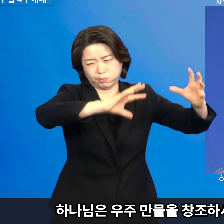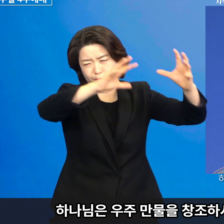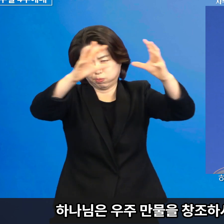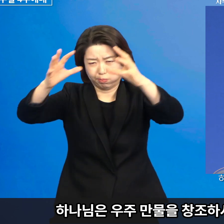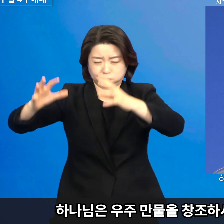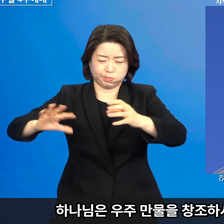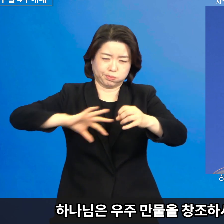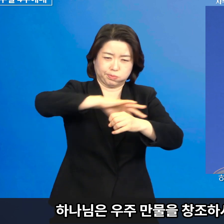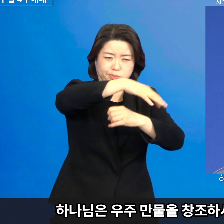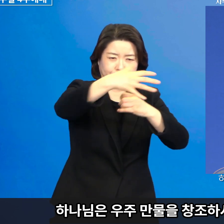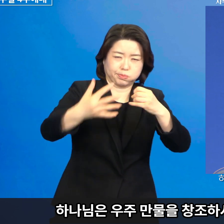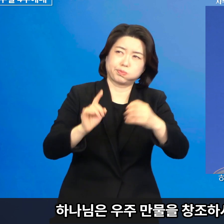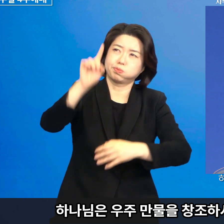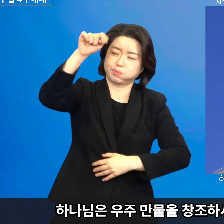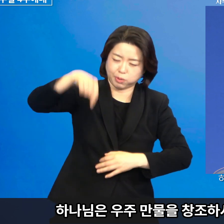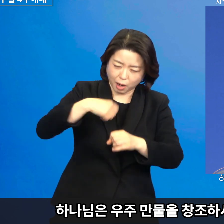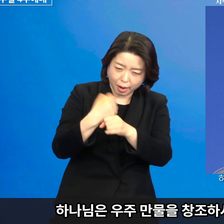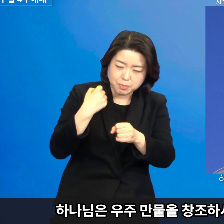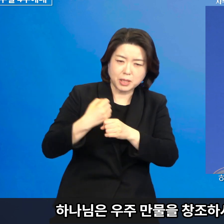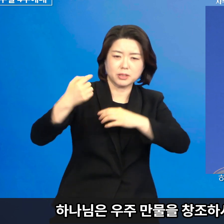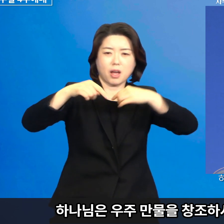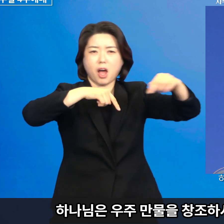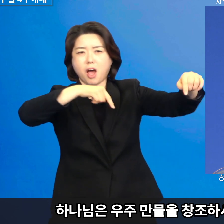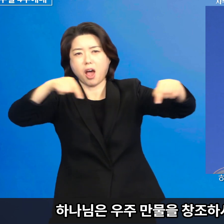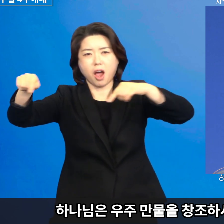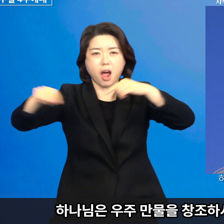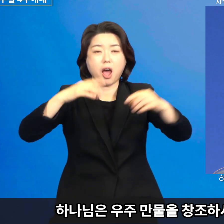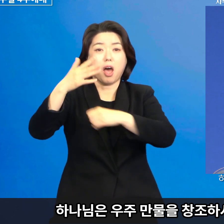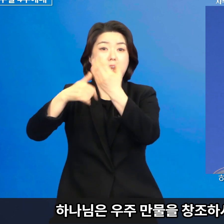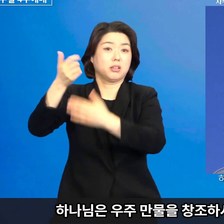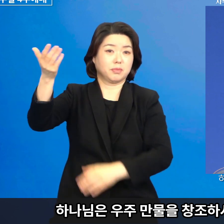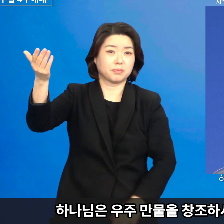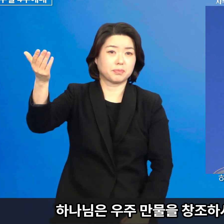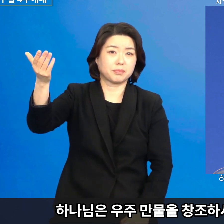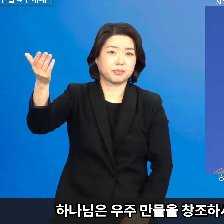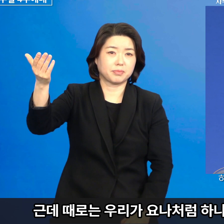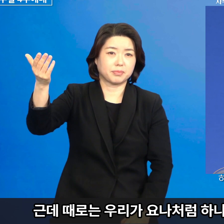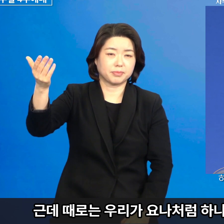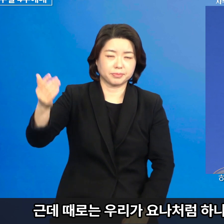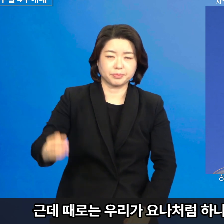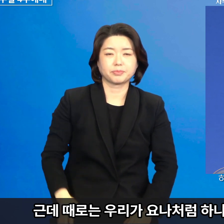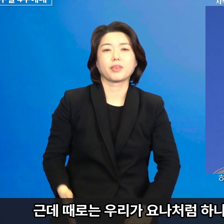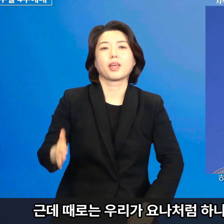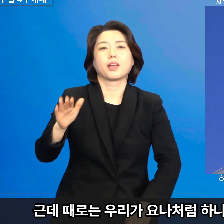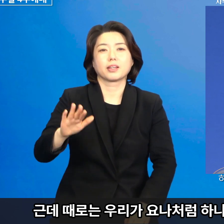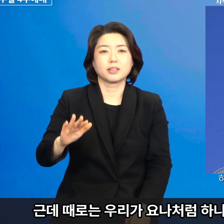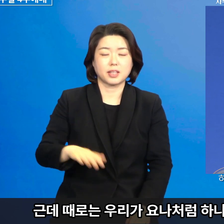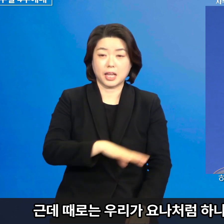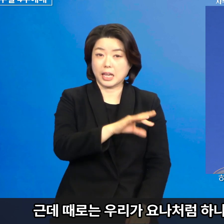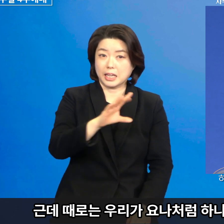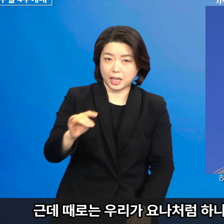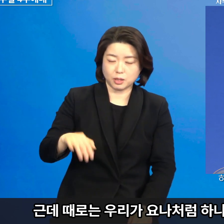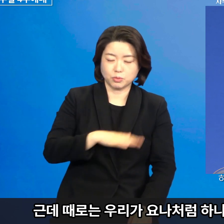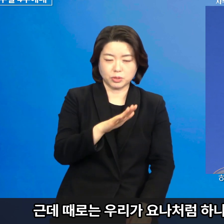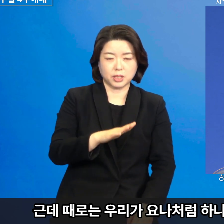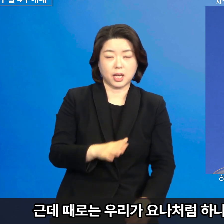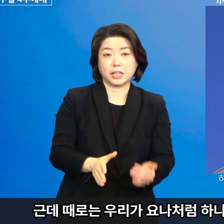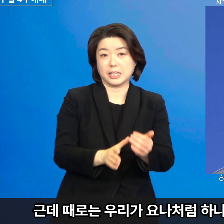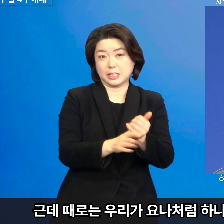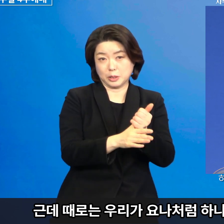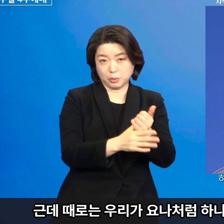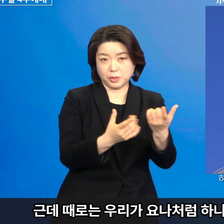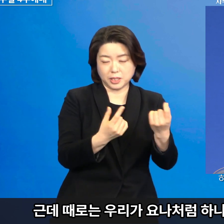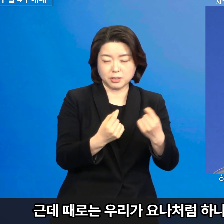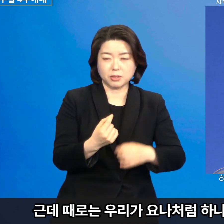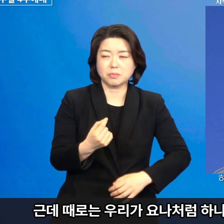만물을 창조하시고 다스리시는 분이십니다. 그런데 때로는 우리가 요나처럼 하나님은